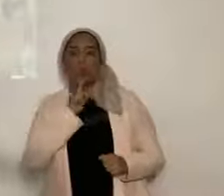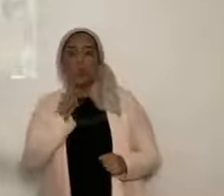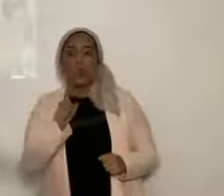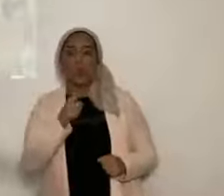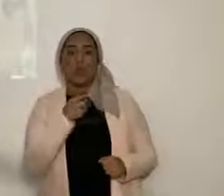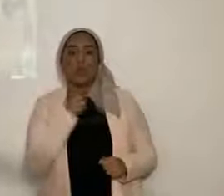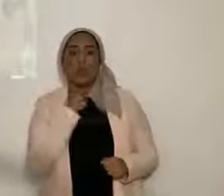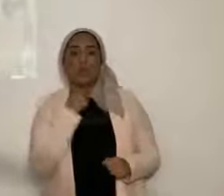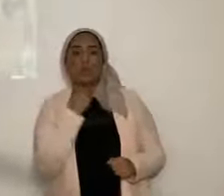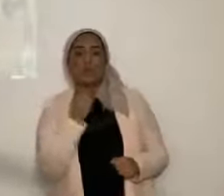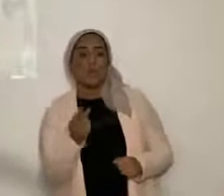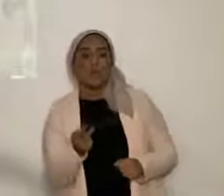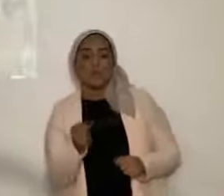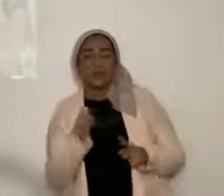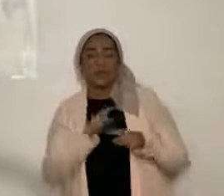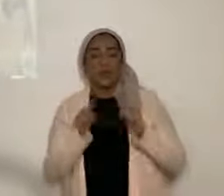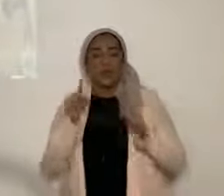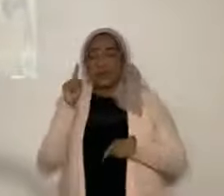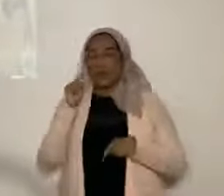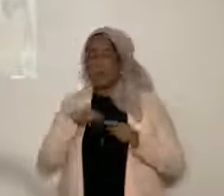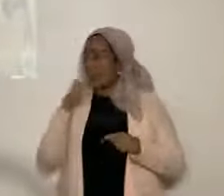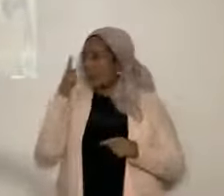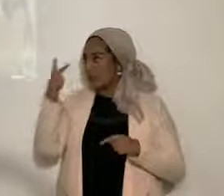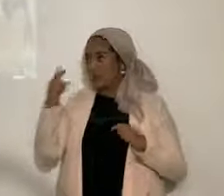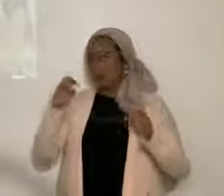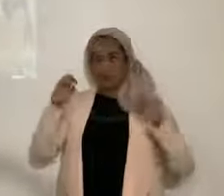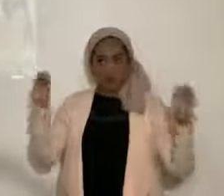voz, mas sin ver a nadie.